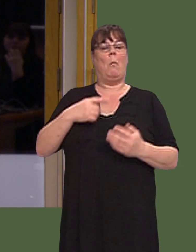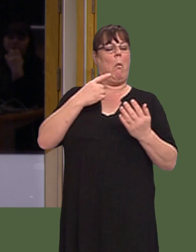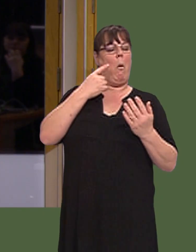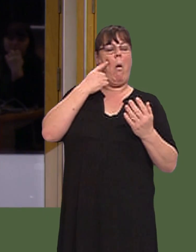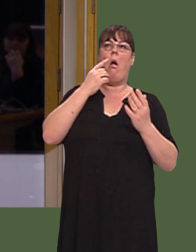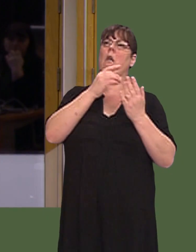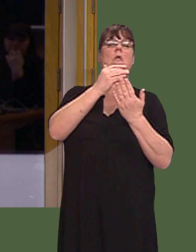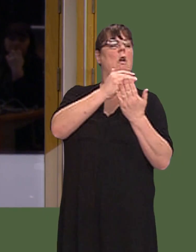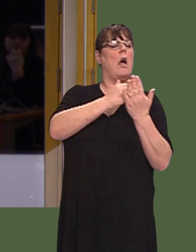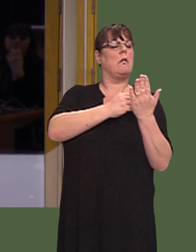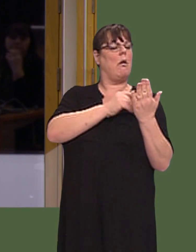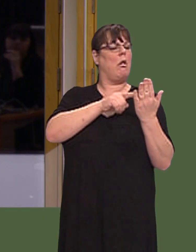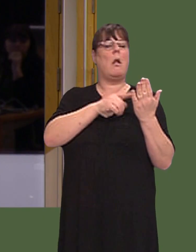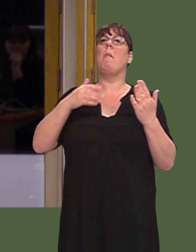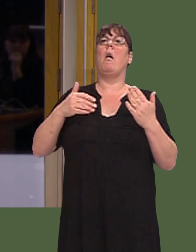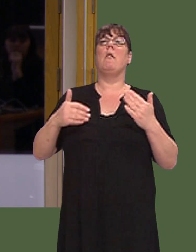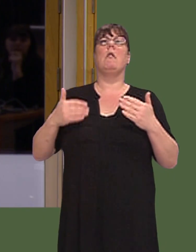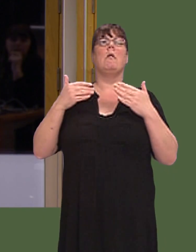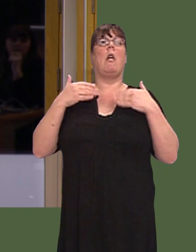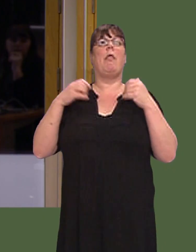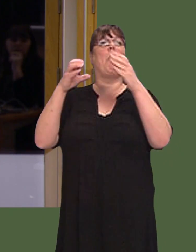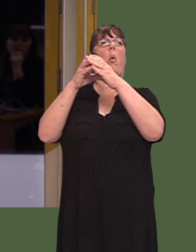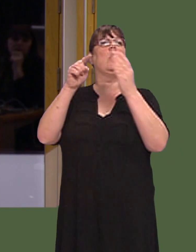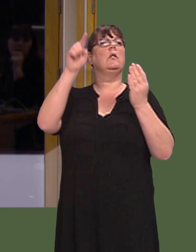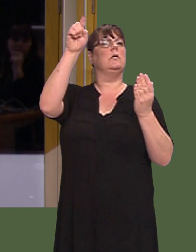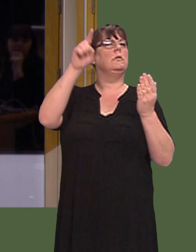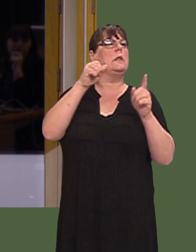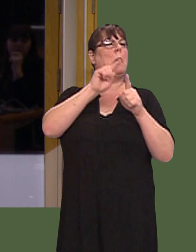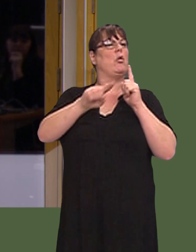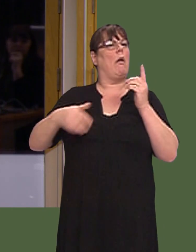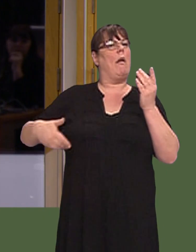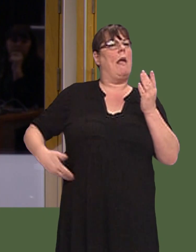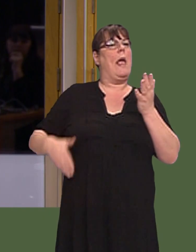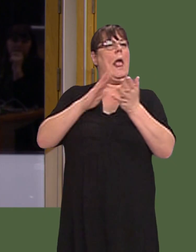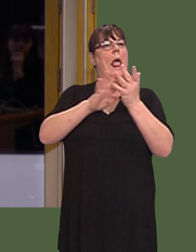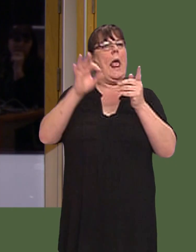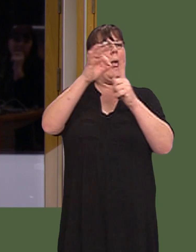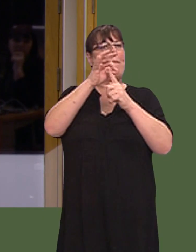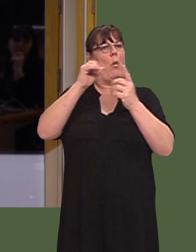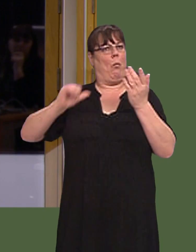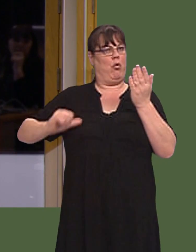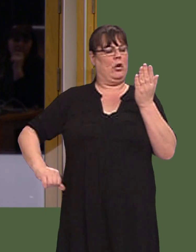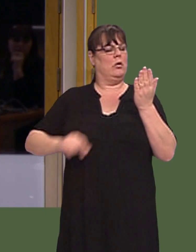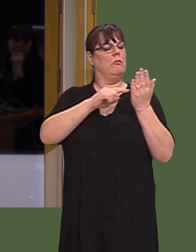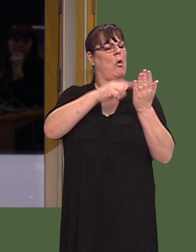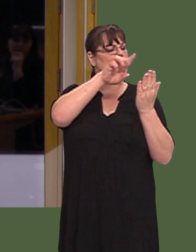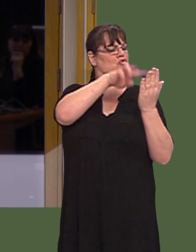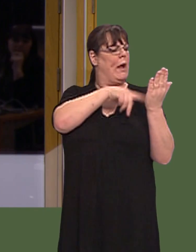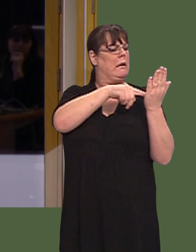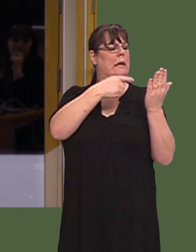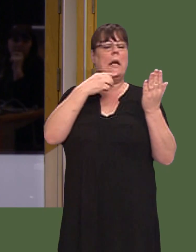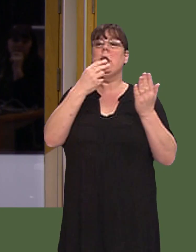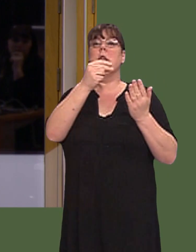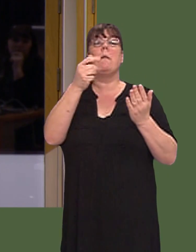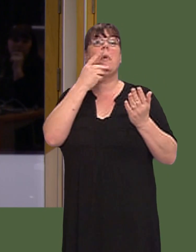down. Llyr Griffith. Diolch Llywydd. Mae yna concern yn ardal Baicolwyn bod yna feddygfa yn cau. Mae